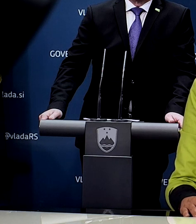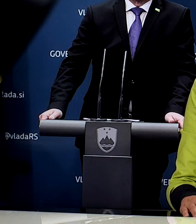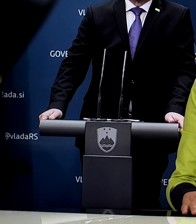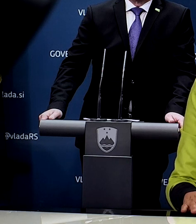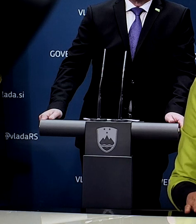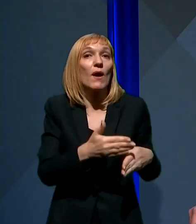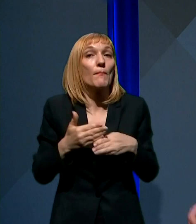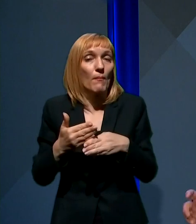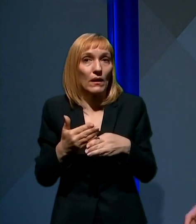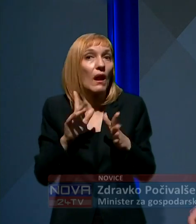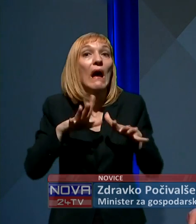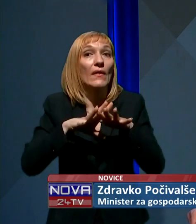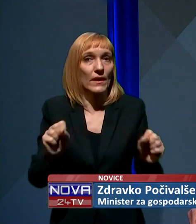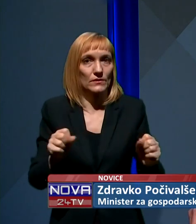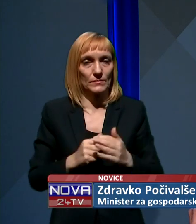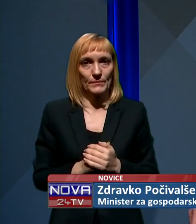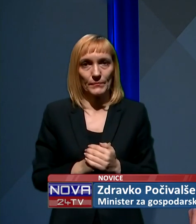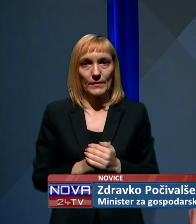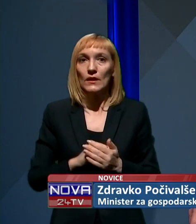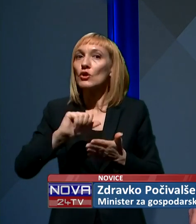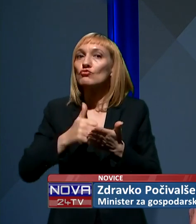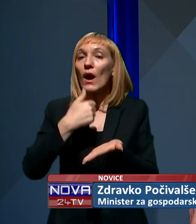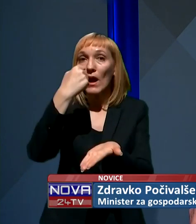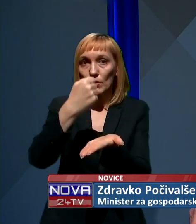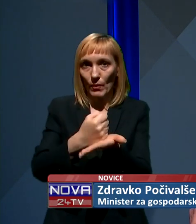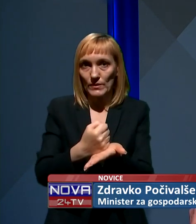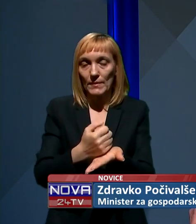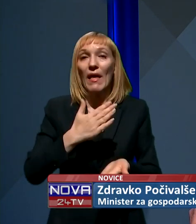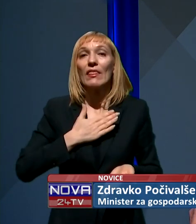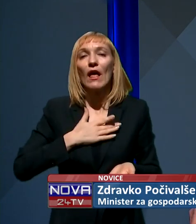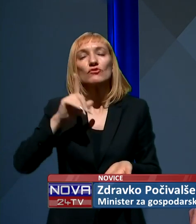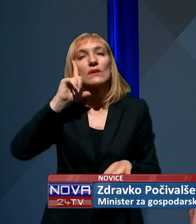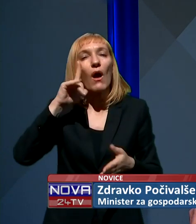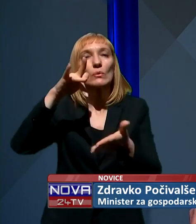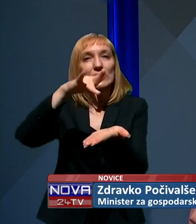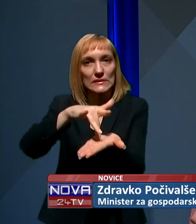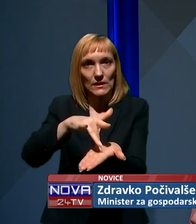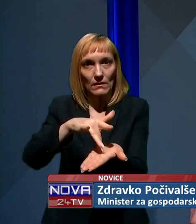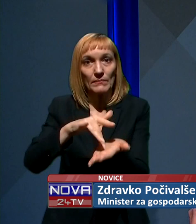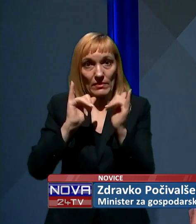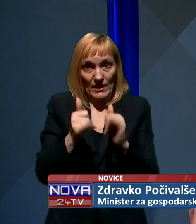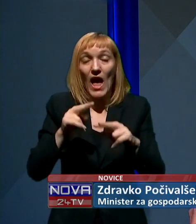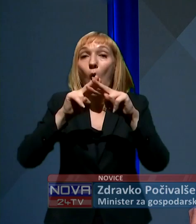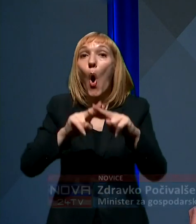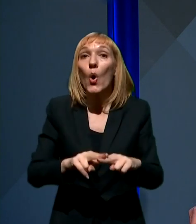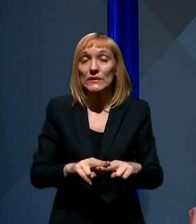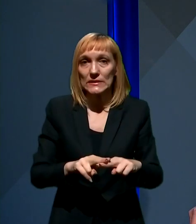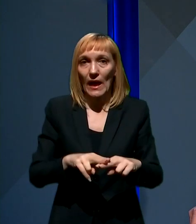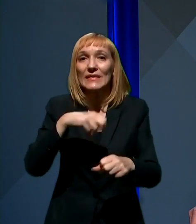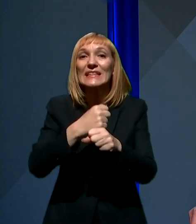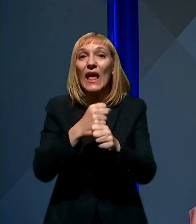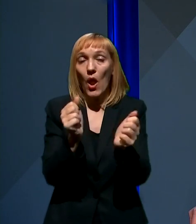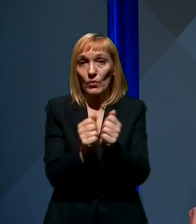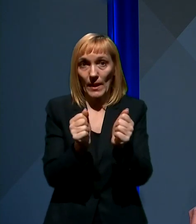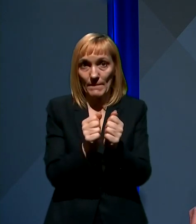izjave. Še enkrat želim poudariti, da je naš ključni cilj bil, da ohranimo delovna mesta